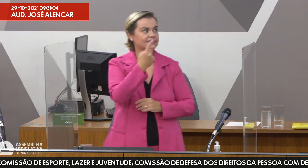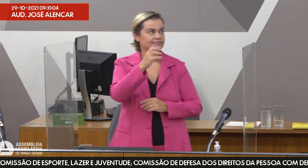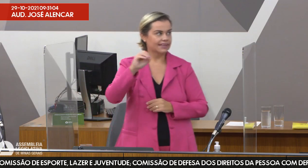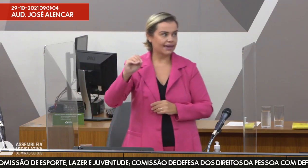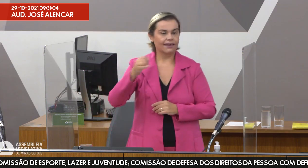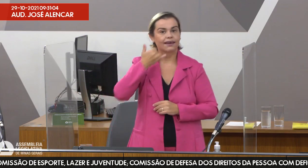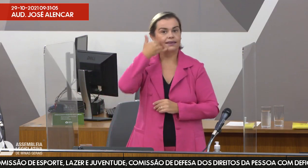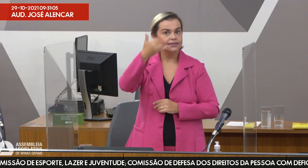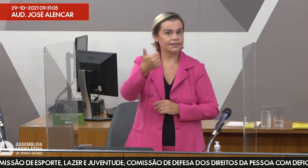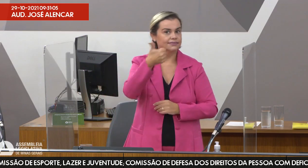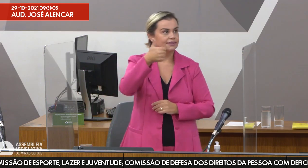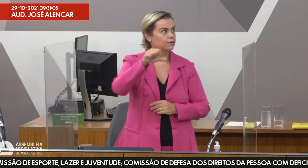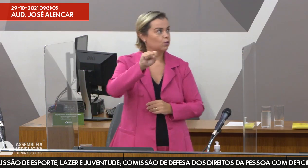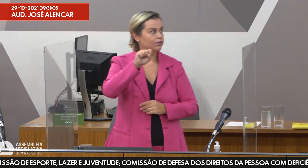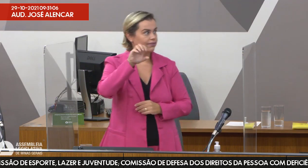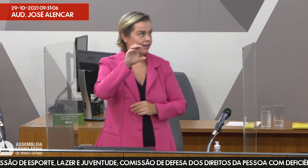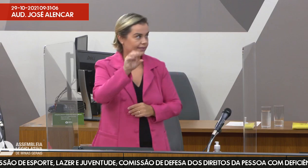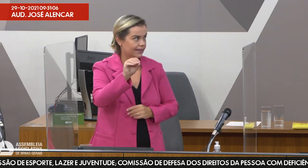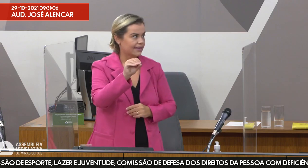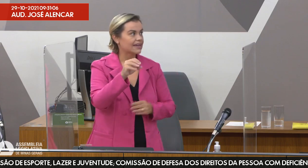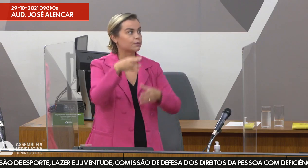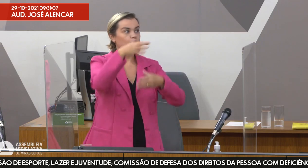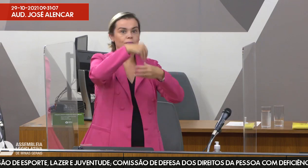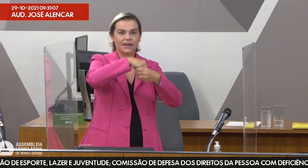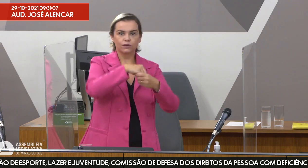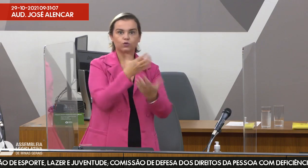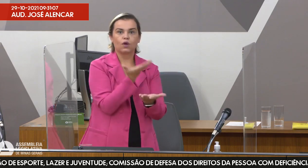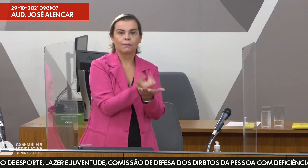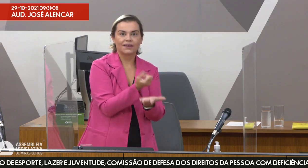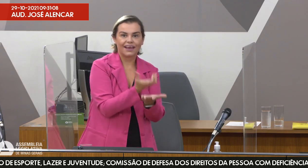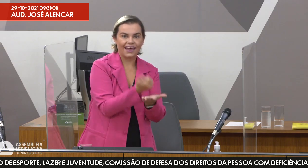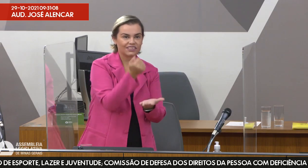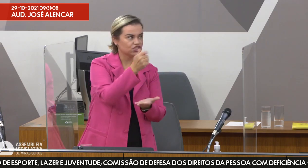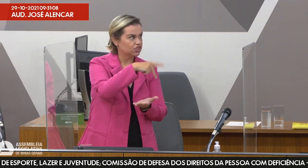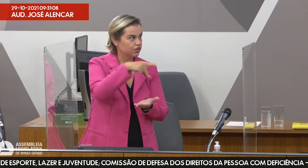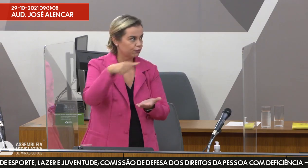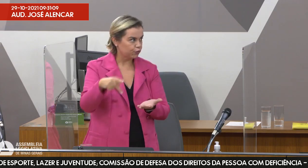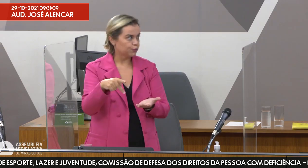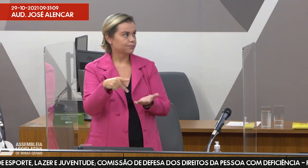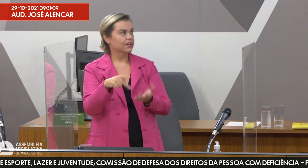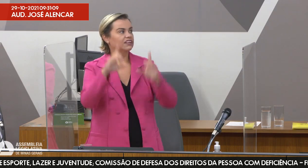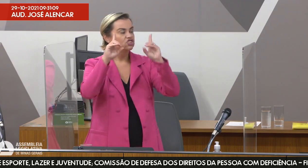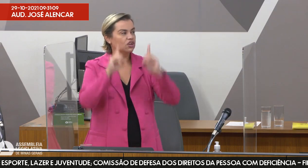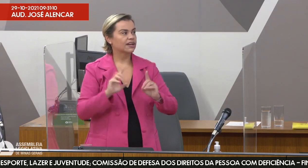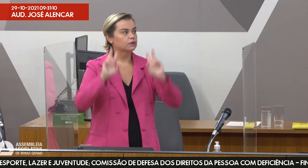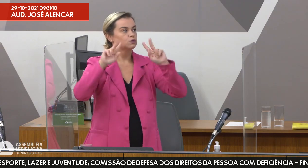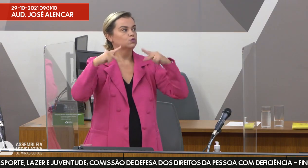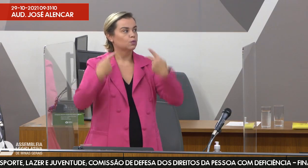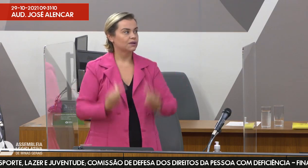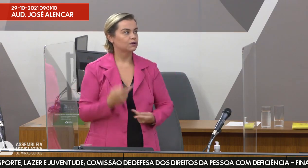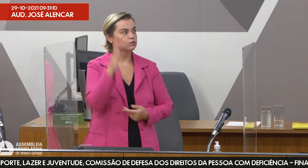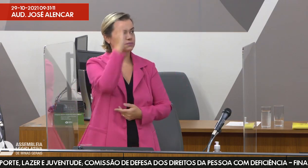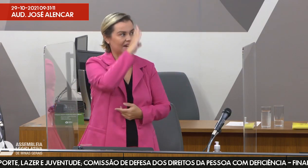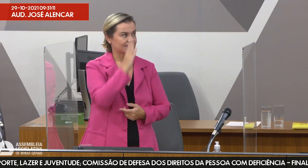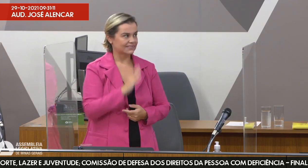ampliação de acessibilidade nos canais de denúncia disponíveis, no Disque 100, no Ligue 180, por meio do